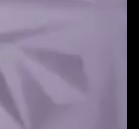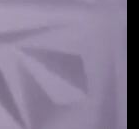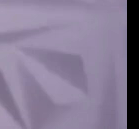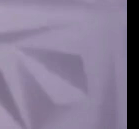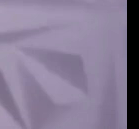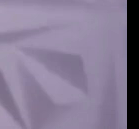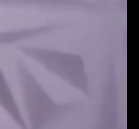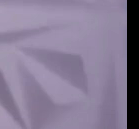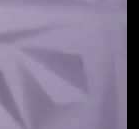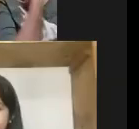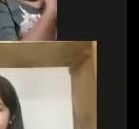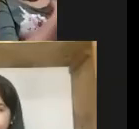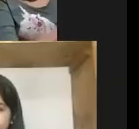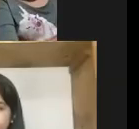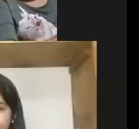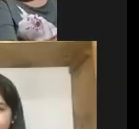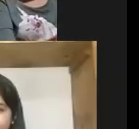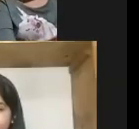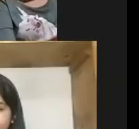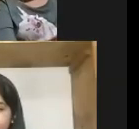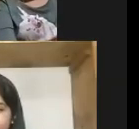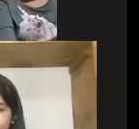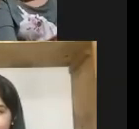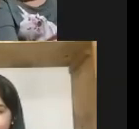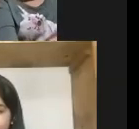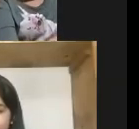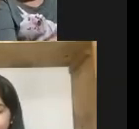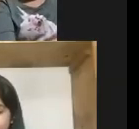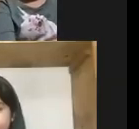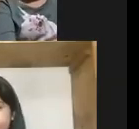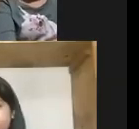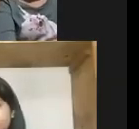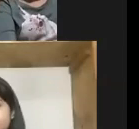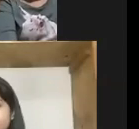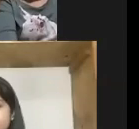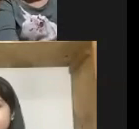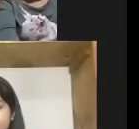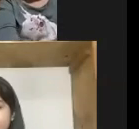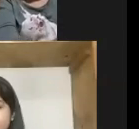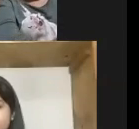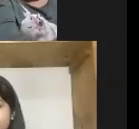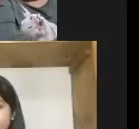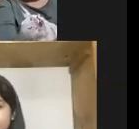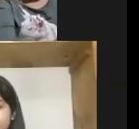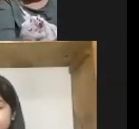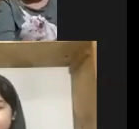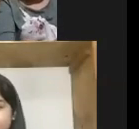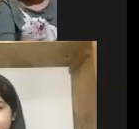juntos. Sería bonito hasta la otra. Foto, ok. Las señales. No, sería necesario que